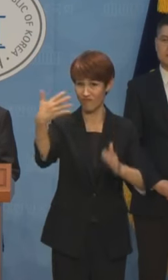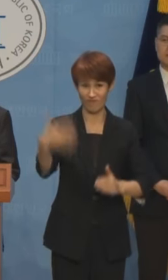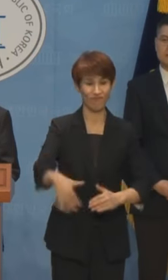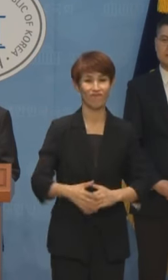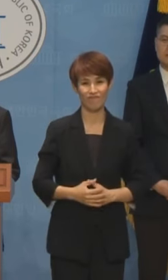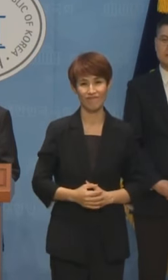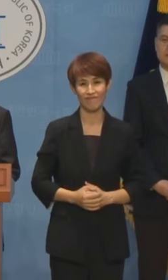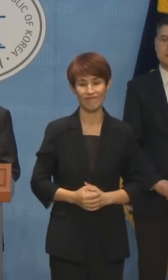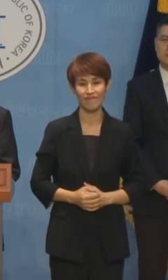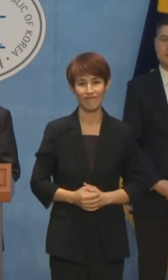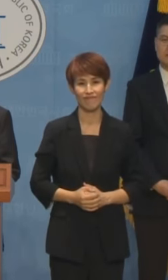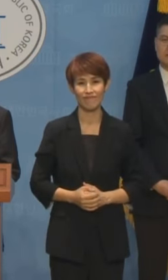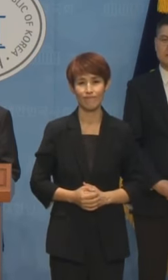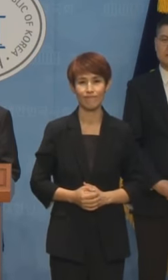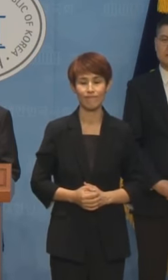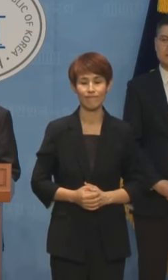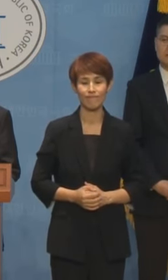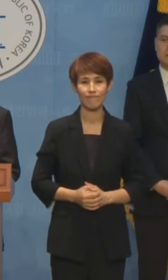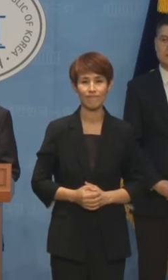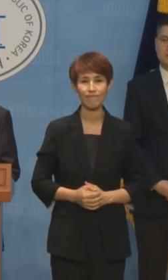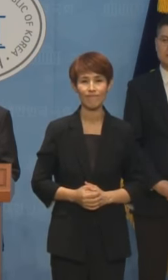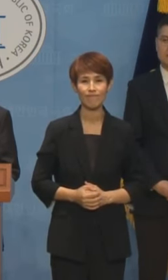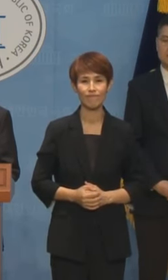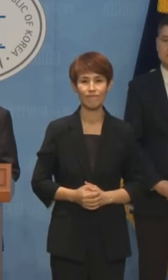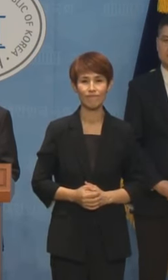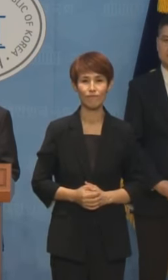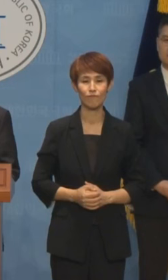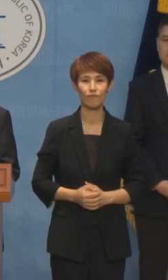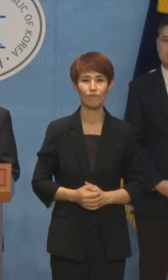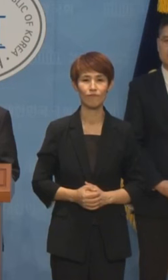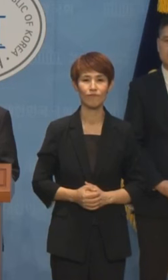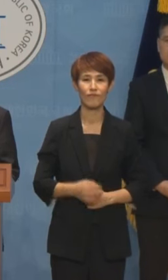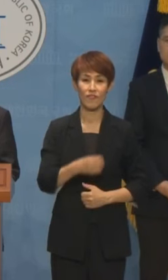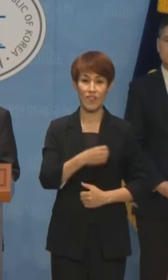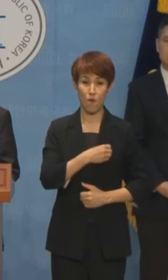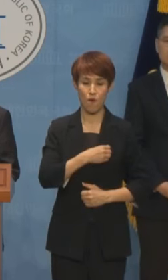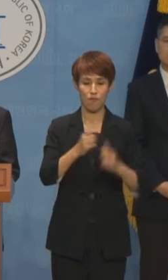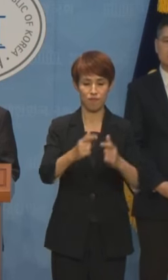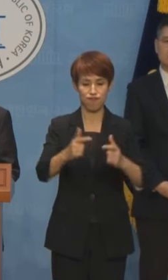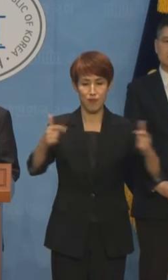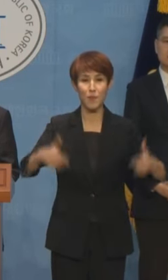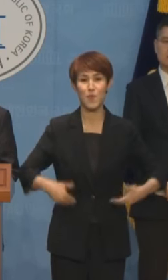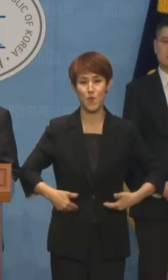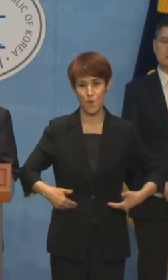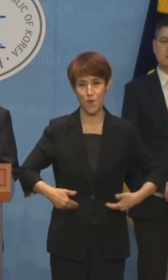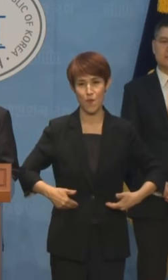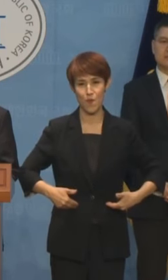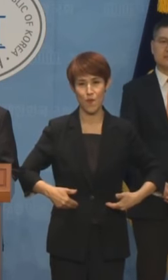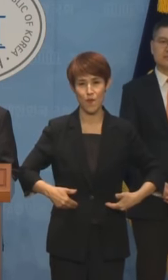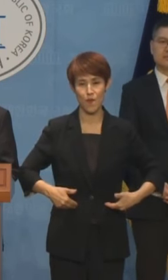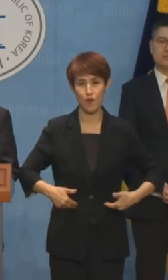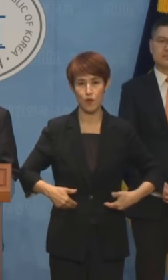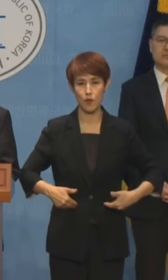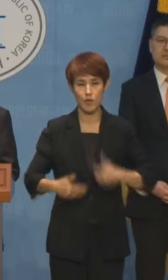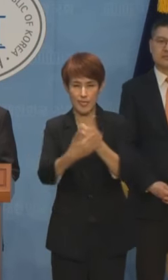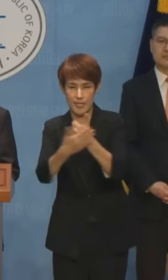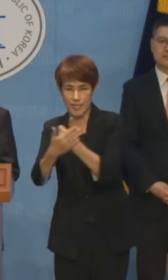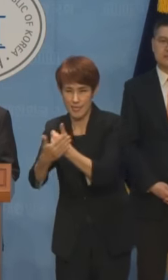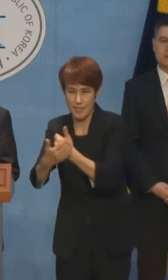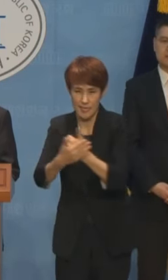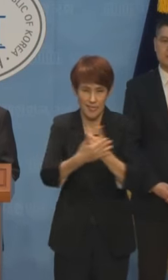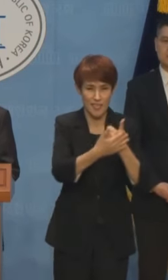됩니다. 우리는 당의 외연을 넓혀야 하고 이를 위해 지지층을 더